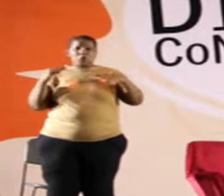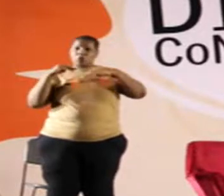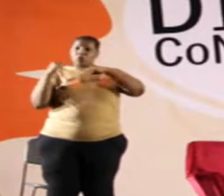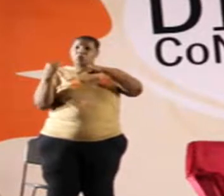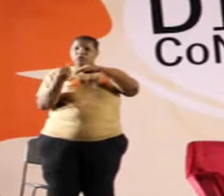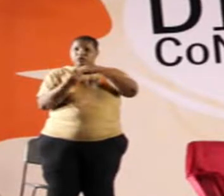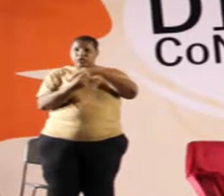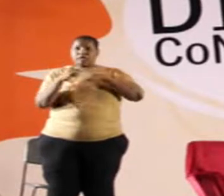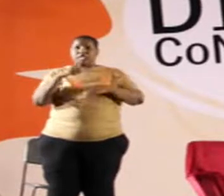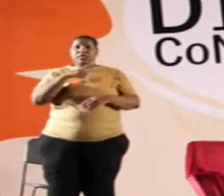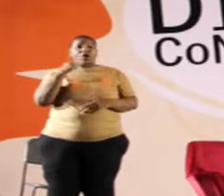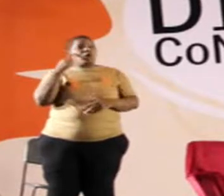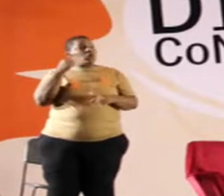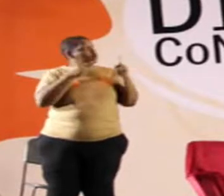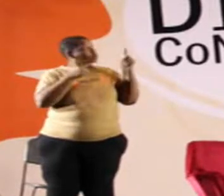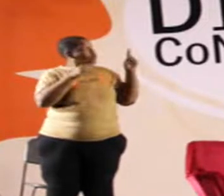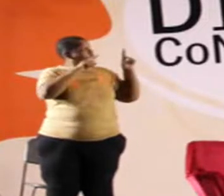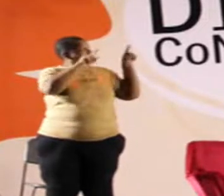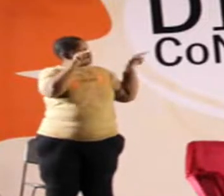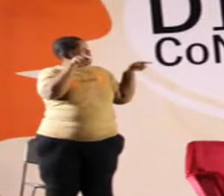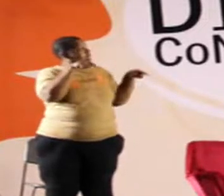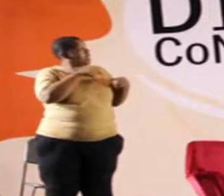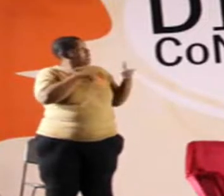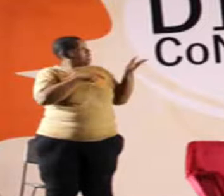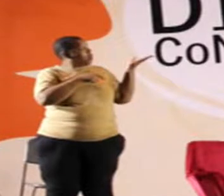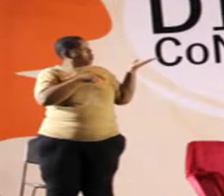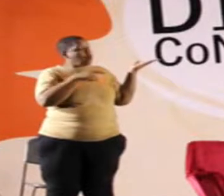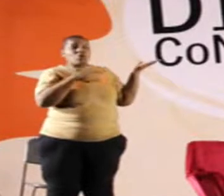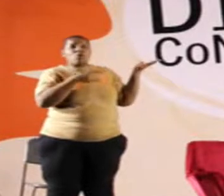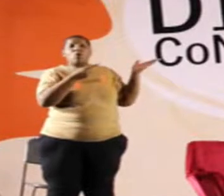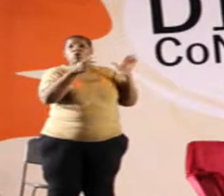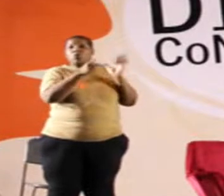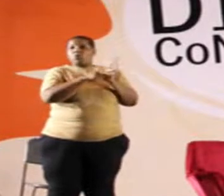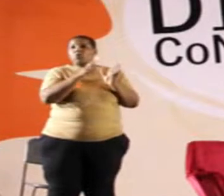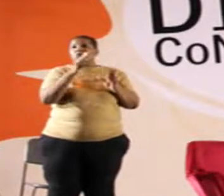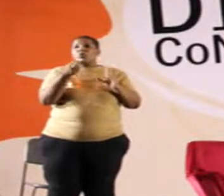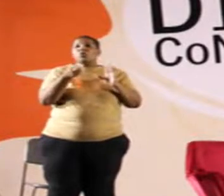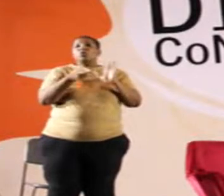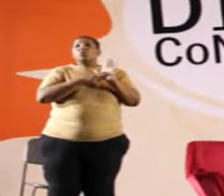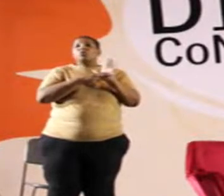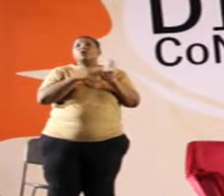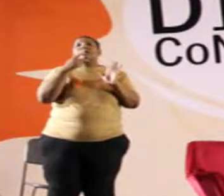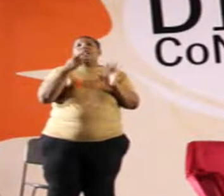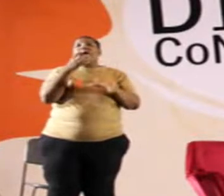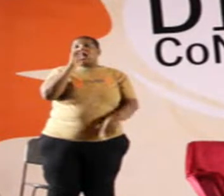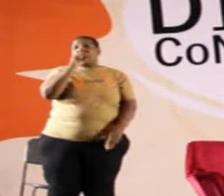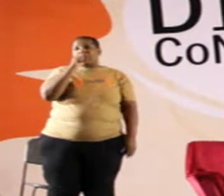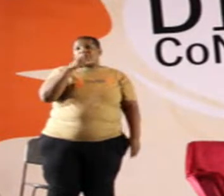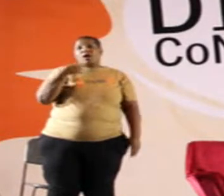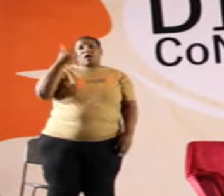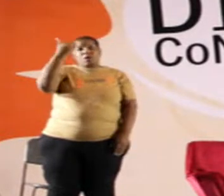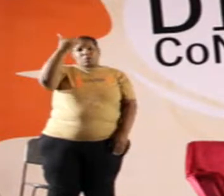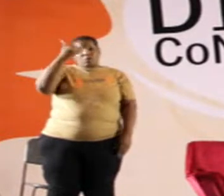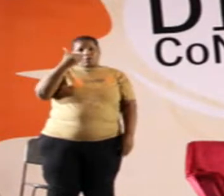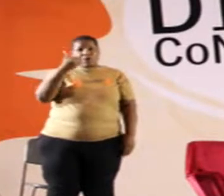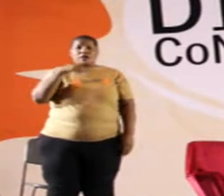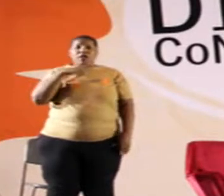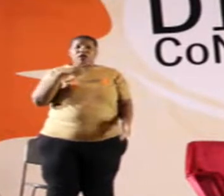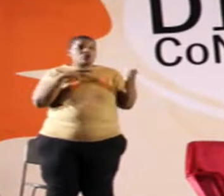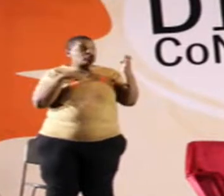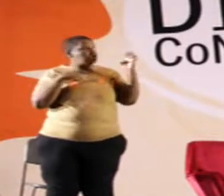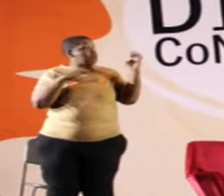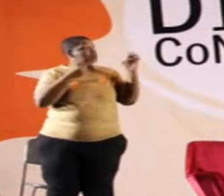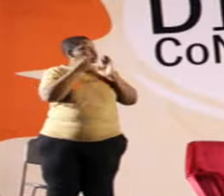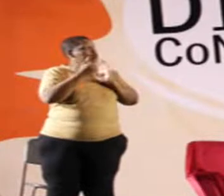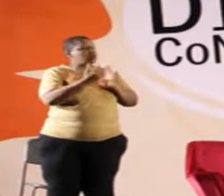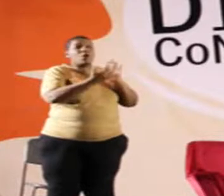República. Temos ao fundo um painel com a logomarca do projeto em cor laranja, meio rosto humano do lado esquerdo, de